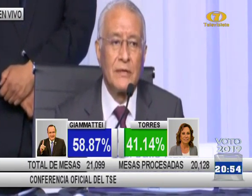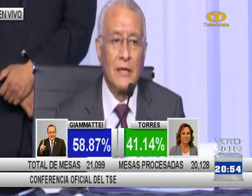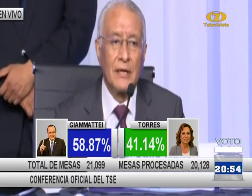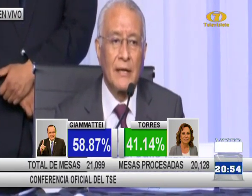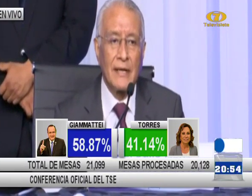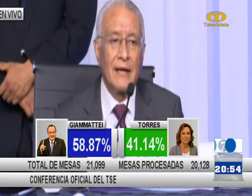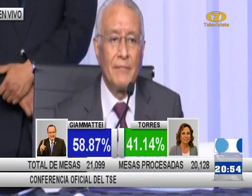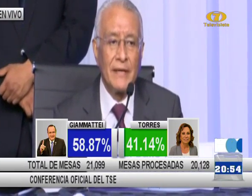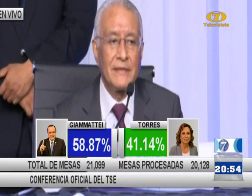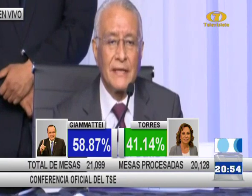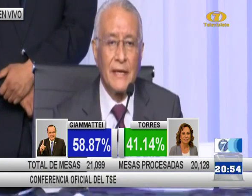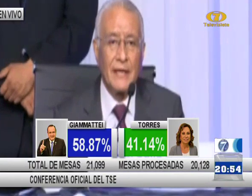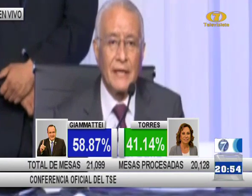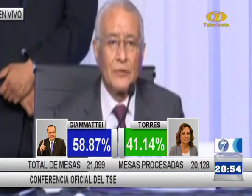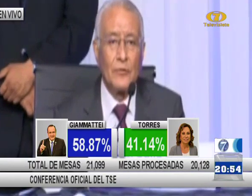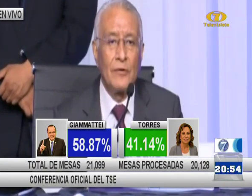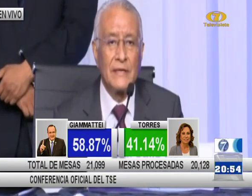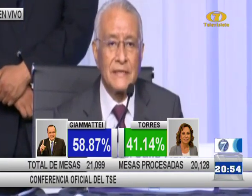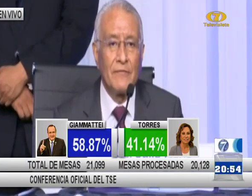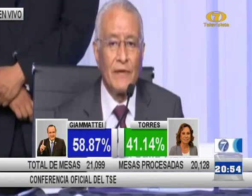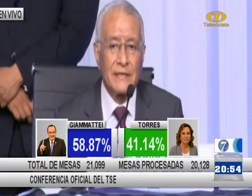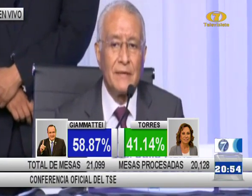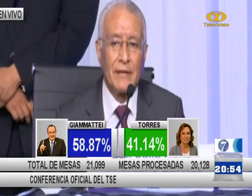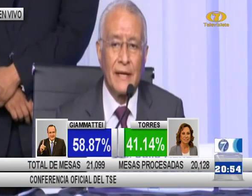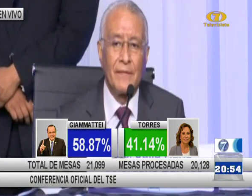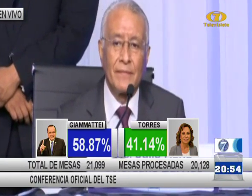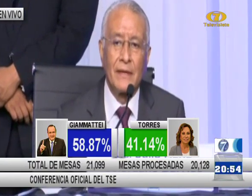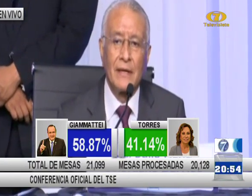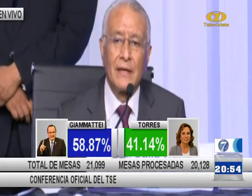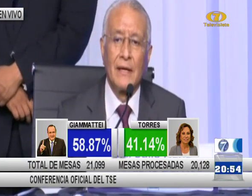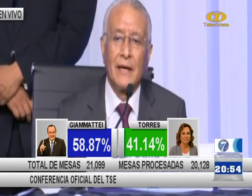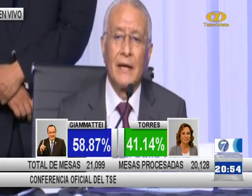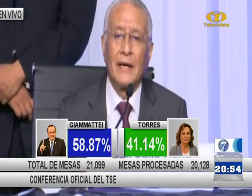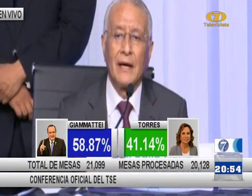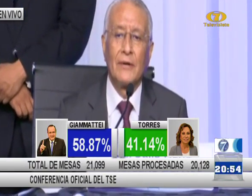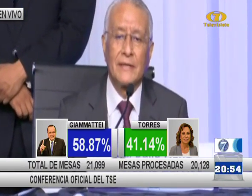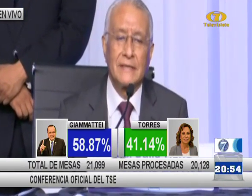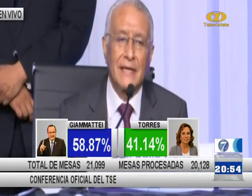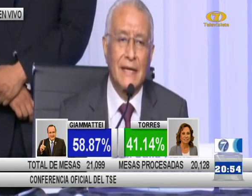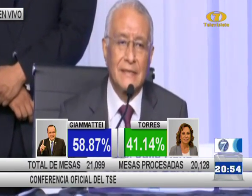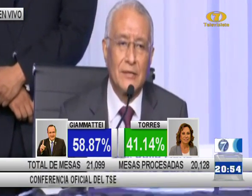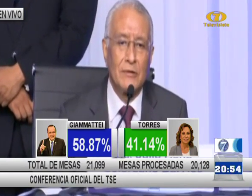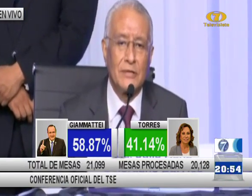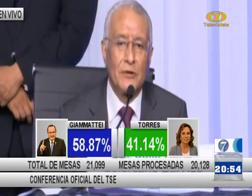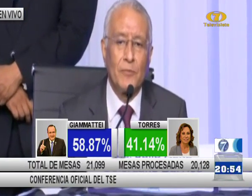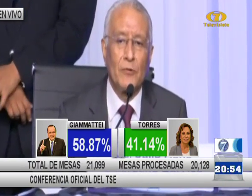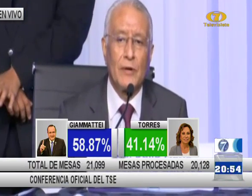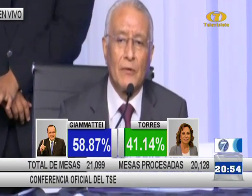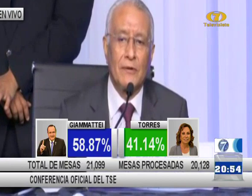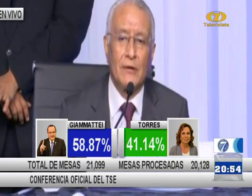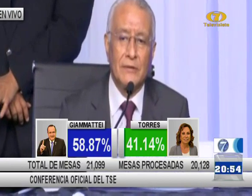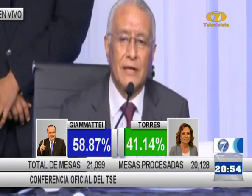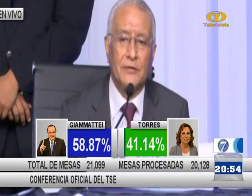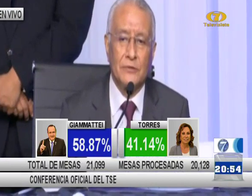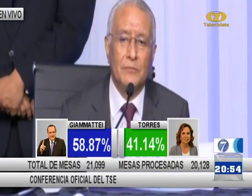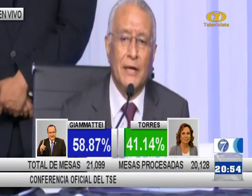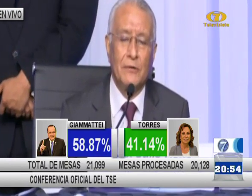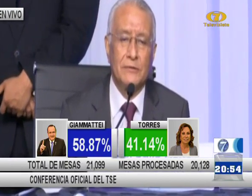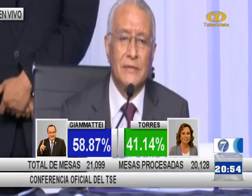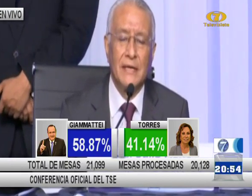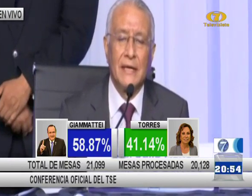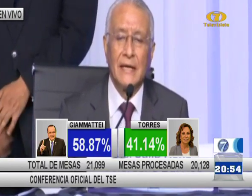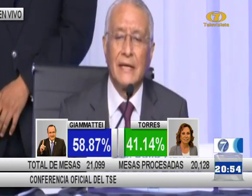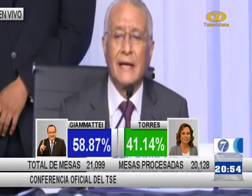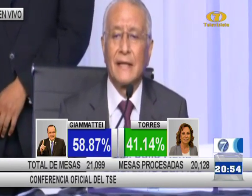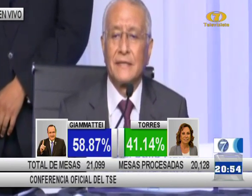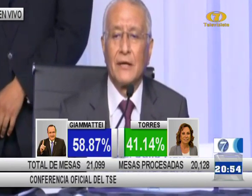tenemos, realmente no es tan factible. Ahorita está ingresando el señor Procurador de los Derechos